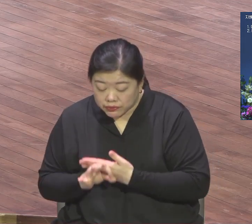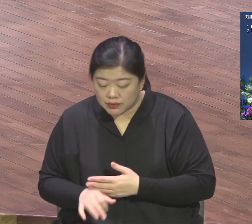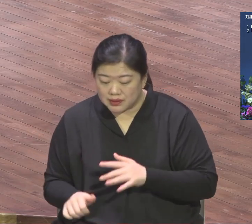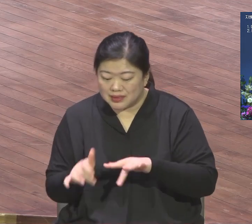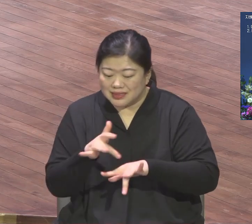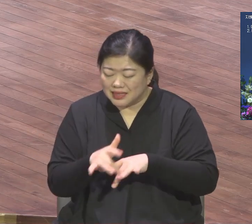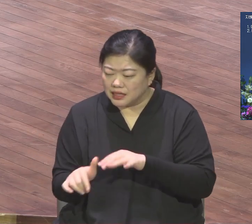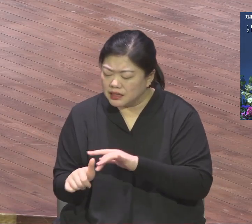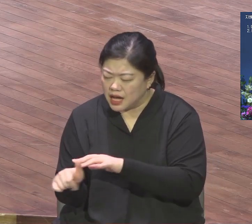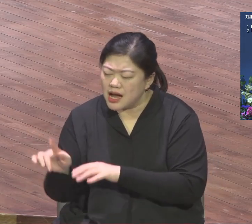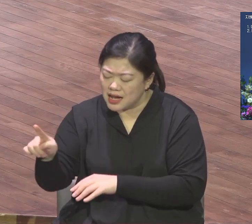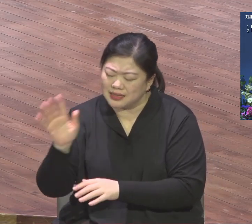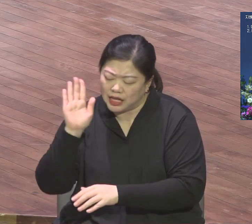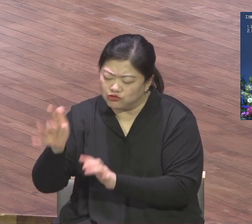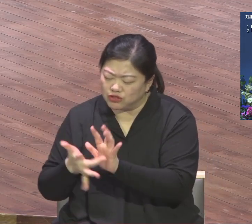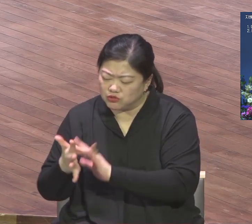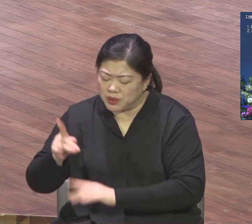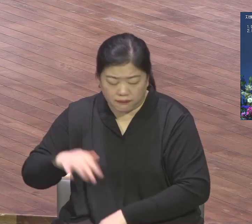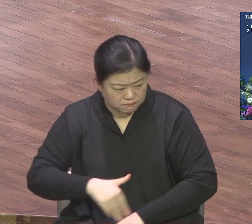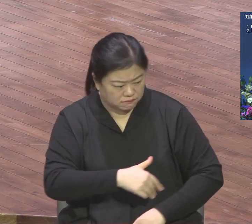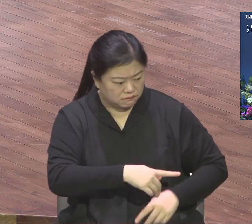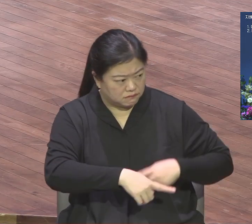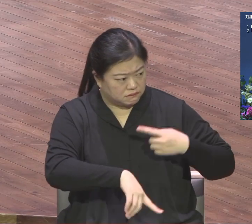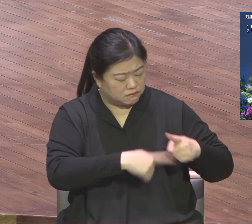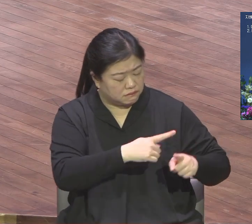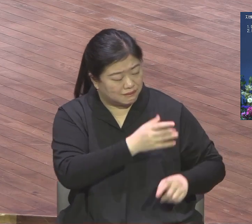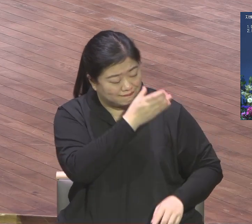거예요. 마음에 담아버린 거예요.